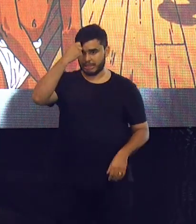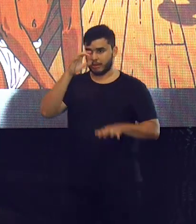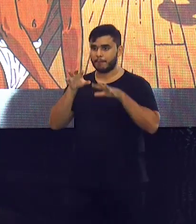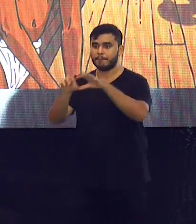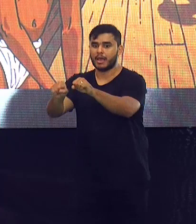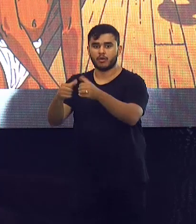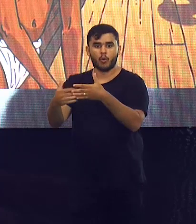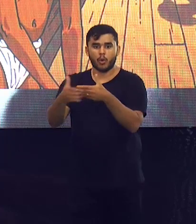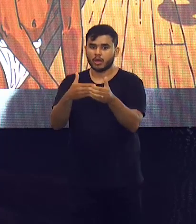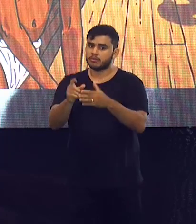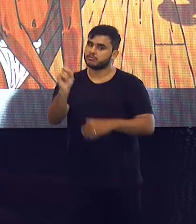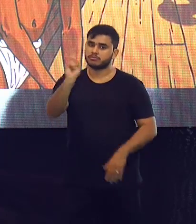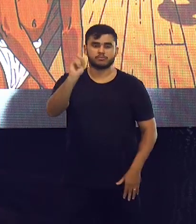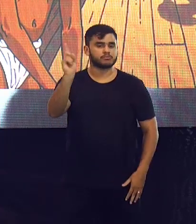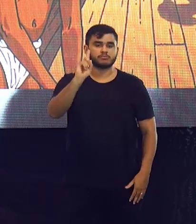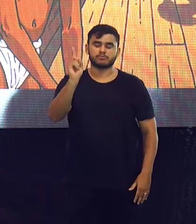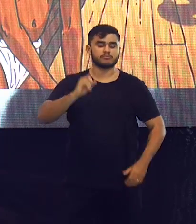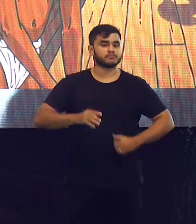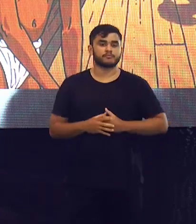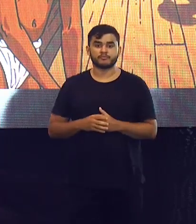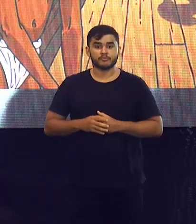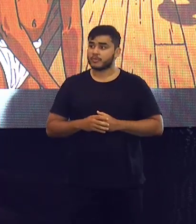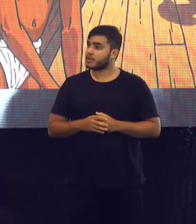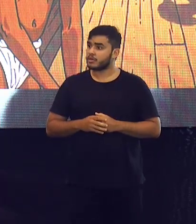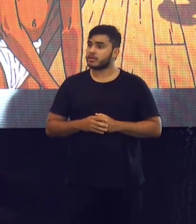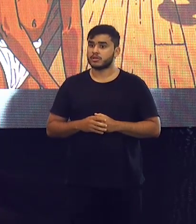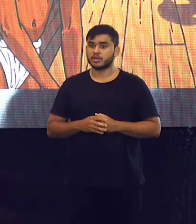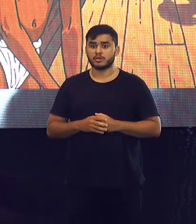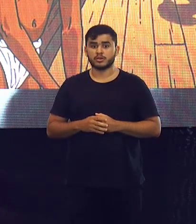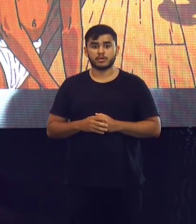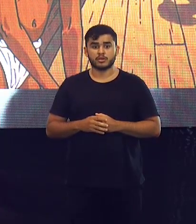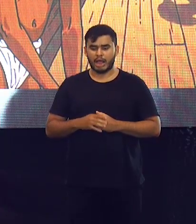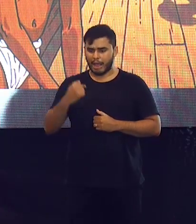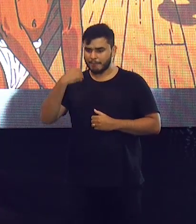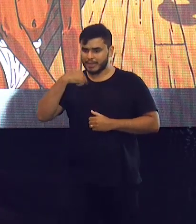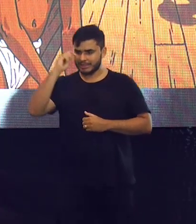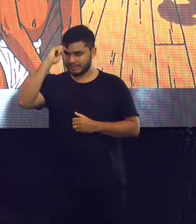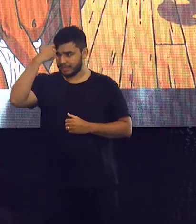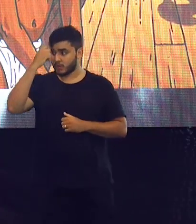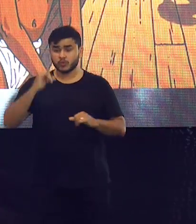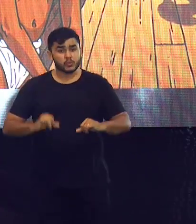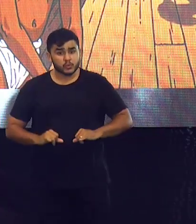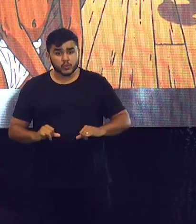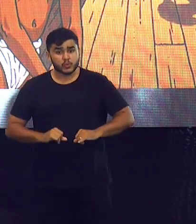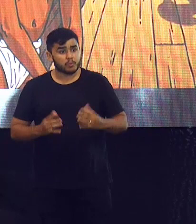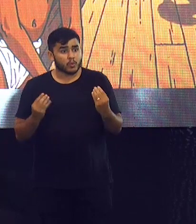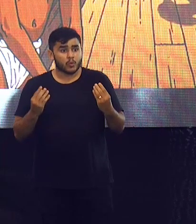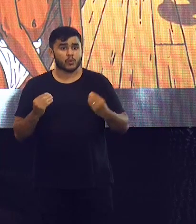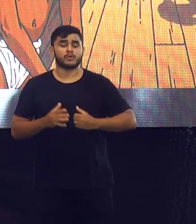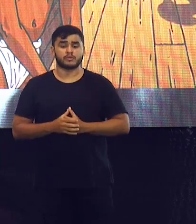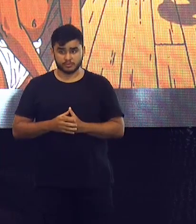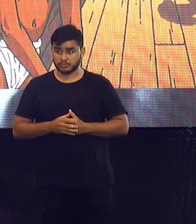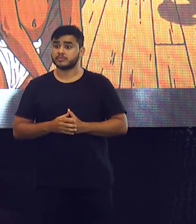branco contra o negro. Não existe comparação. Os números são totalmente diferentes. Mas para quebrar um pouco o clima de tensão e a